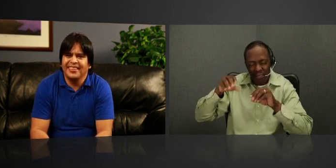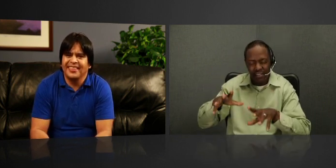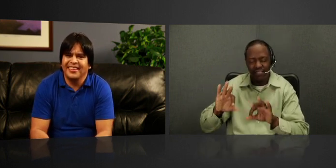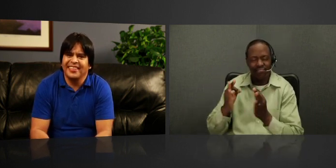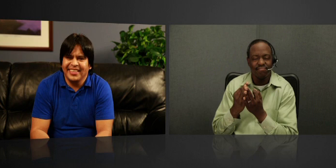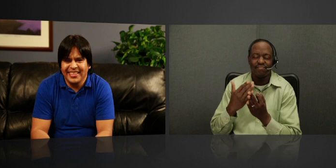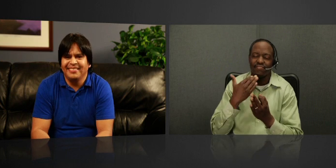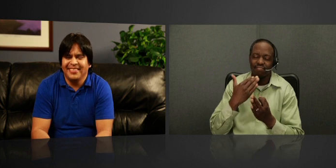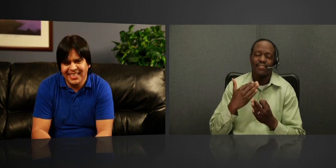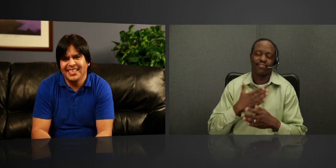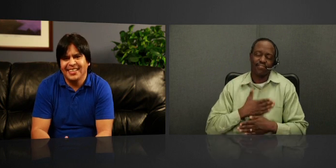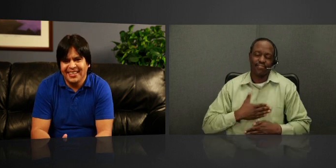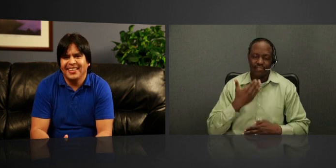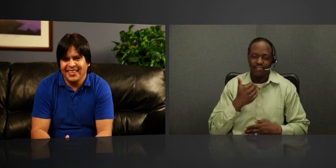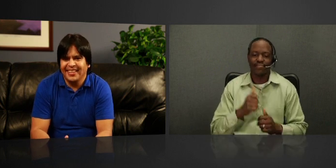mucho